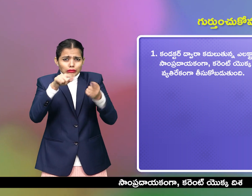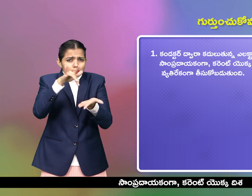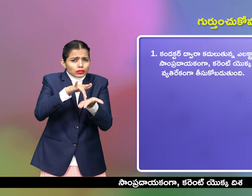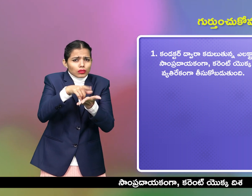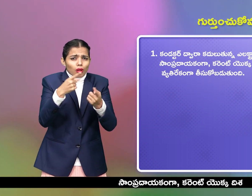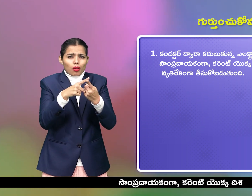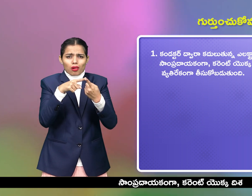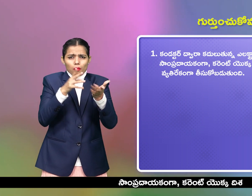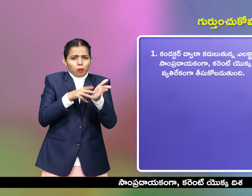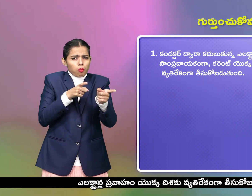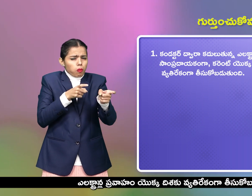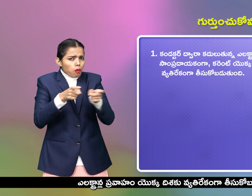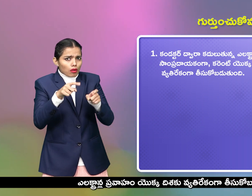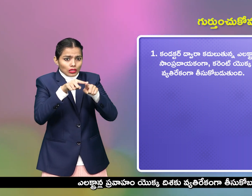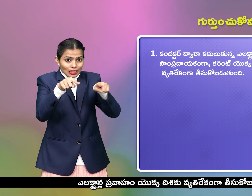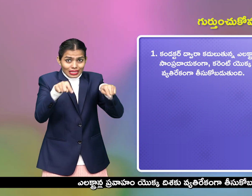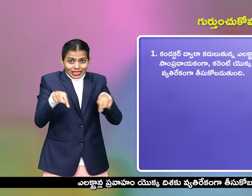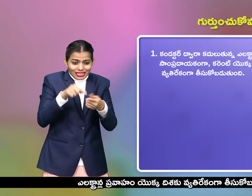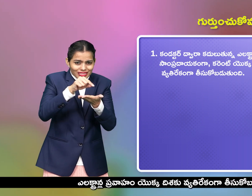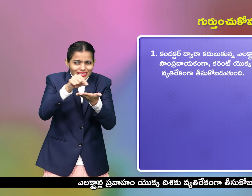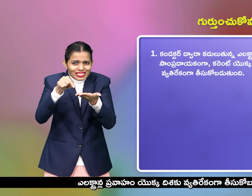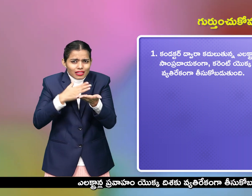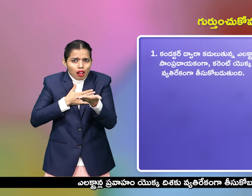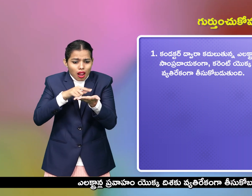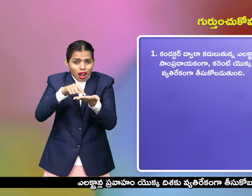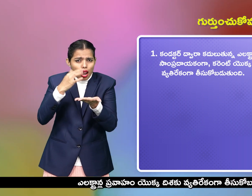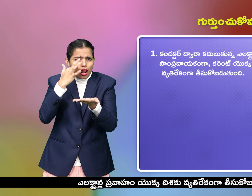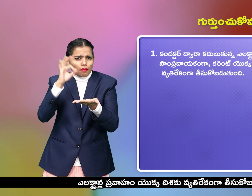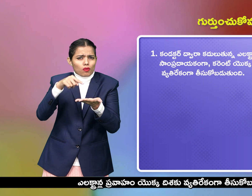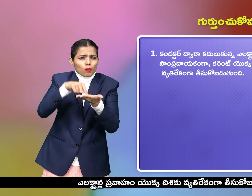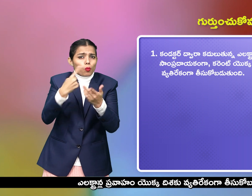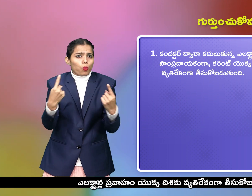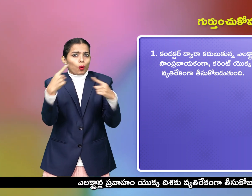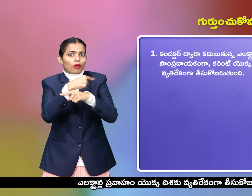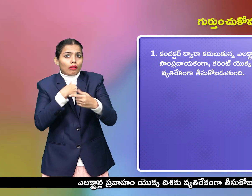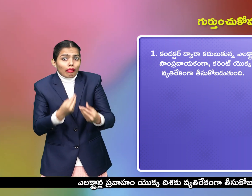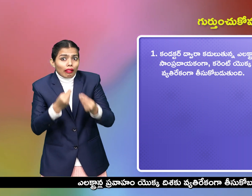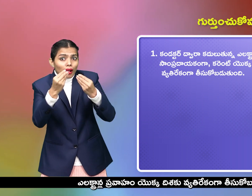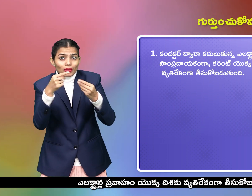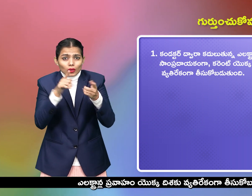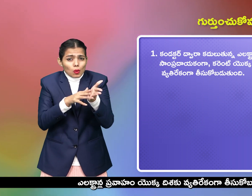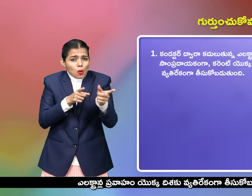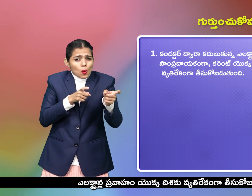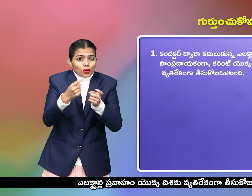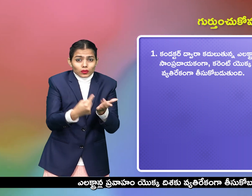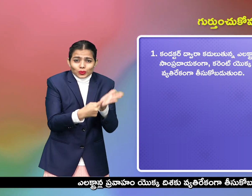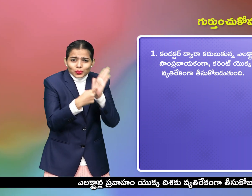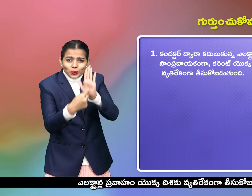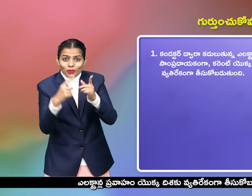సాంప్రదాయకంగా కరెంట్ యొక్క దిశ ఎలక్ట్రాన్ల ప్రవాహం యొక్క దిశకు వ్యతిరేకంగా తీసుకోబడుతుంది.